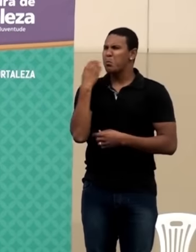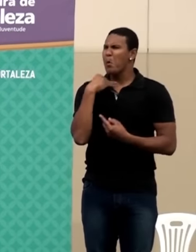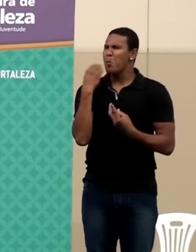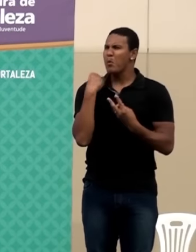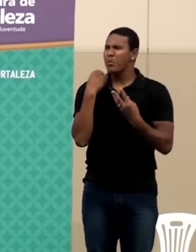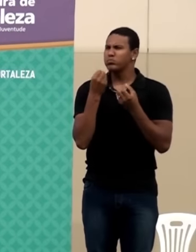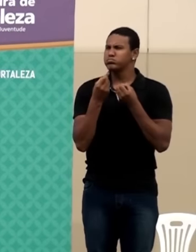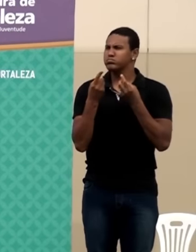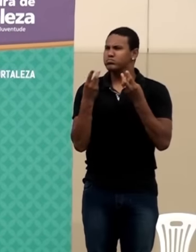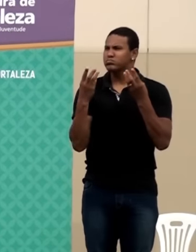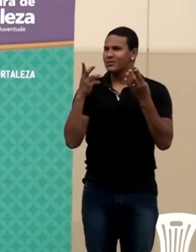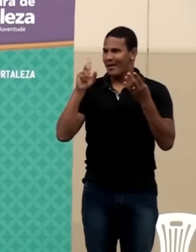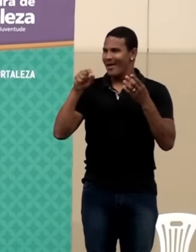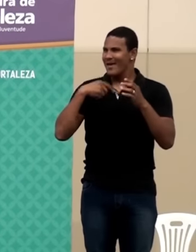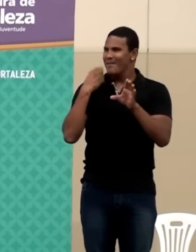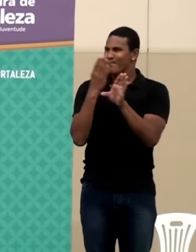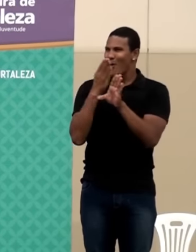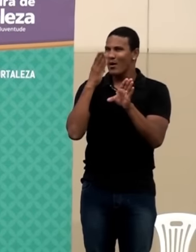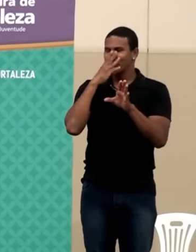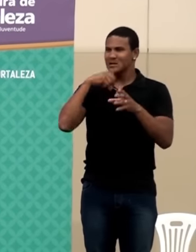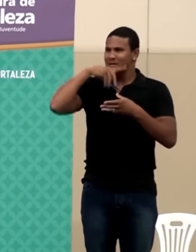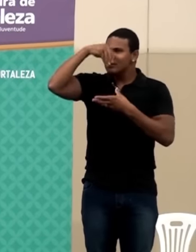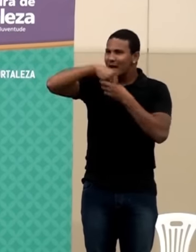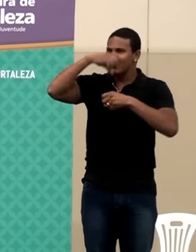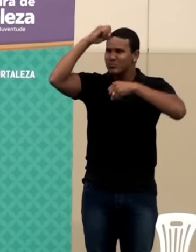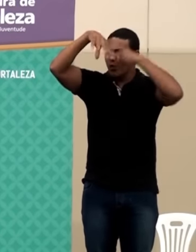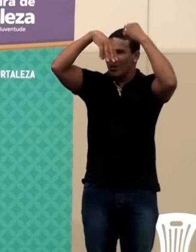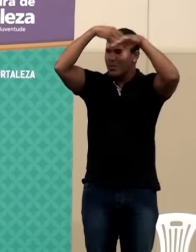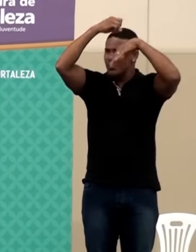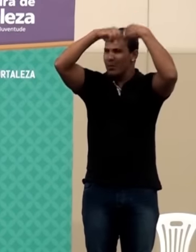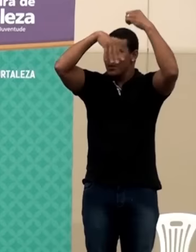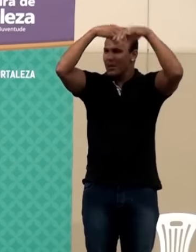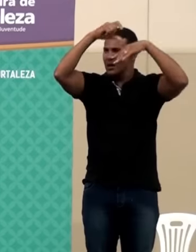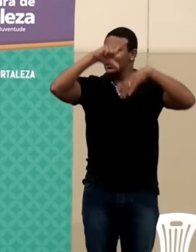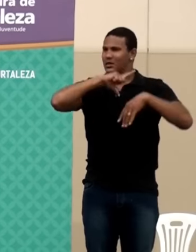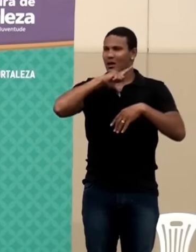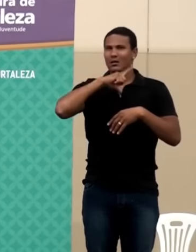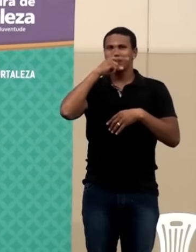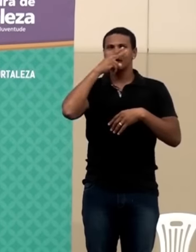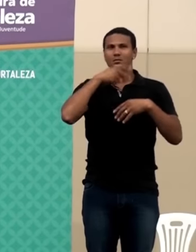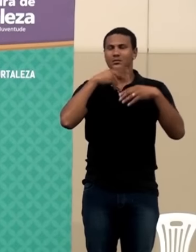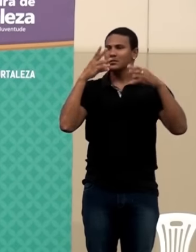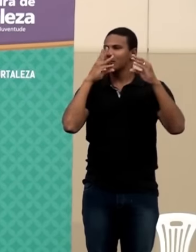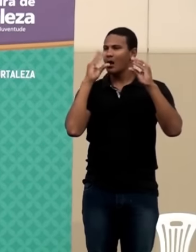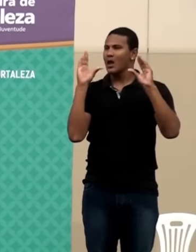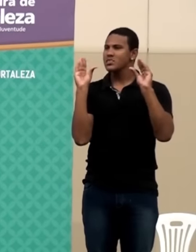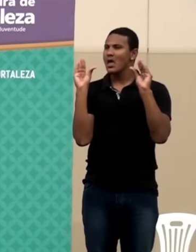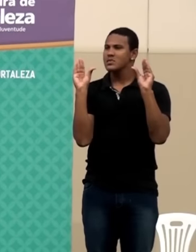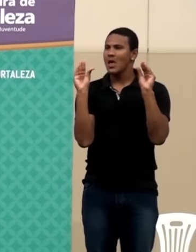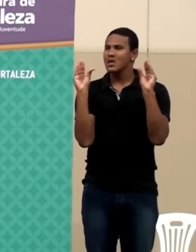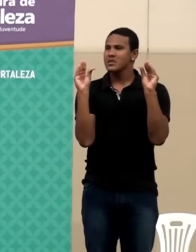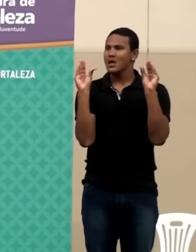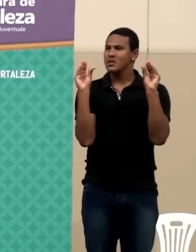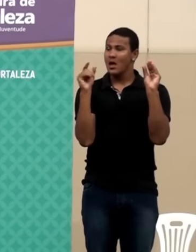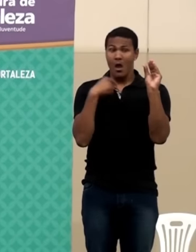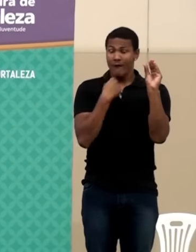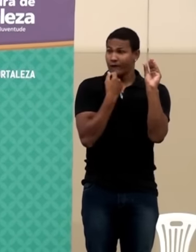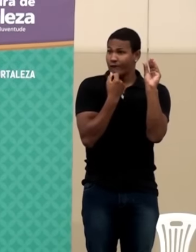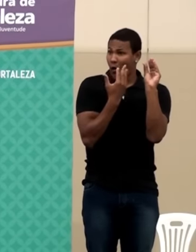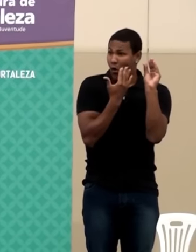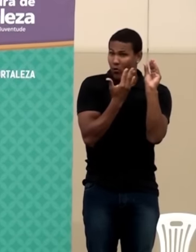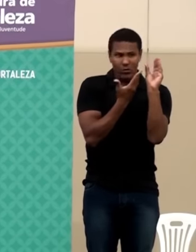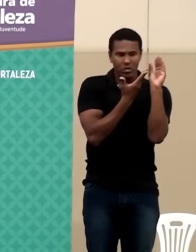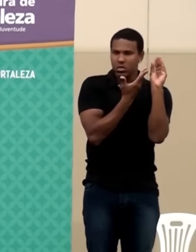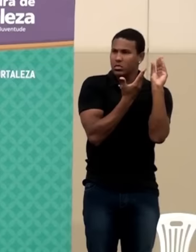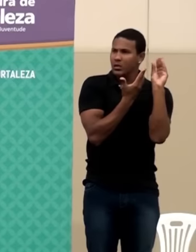uma esponjinha acústica, que tem um polímero que é a poliacrilonitrila. E na hora que queima aquela esponja e houve um incêndio